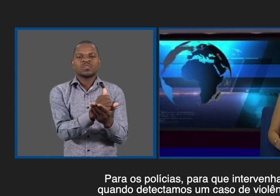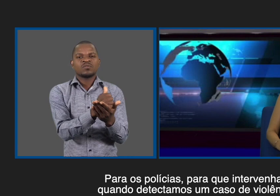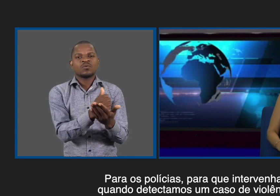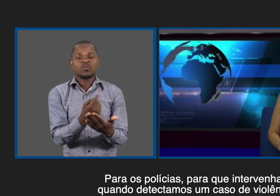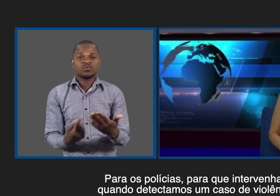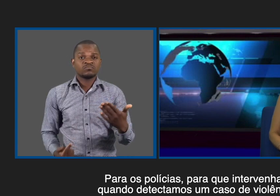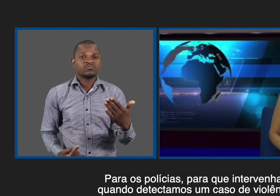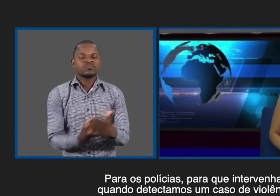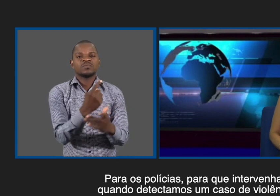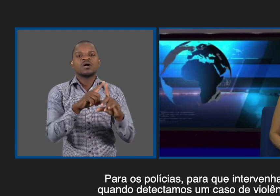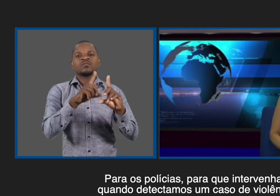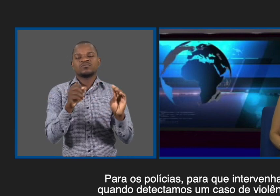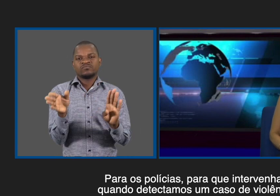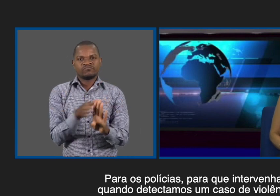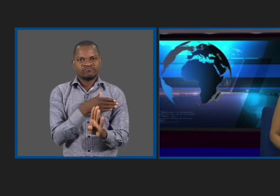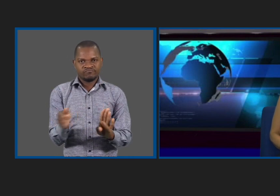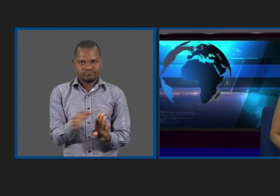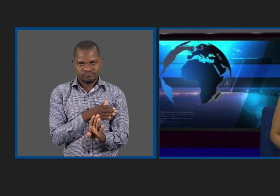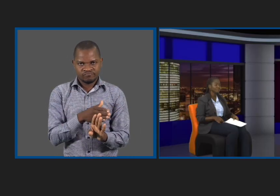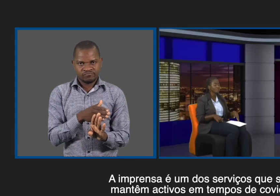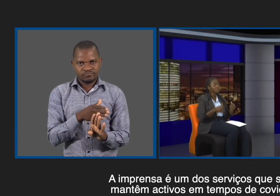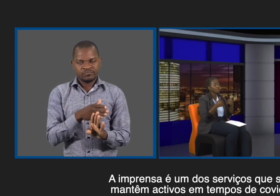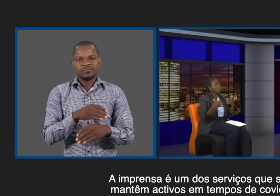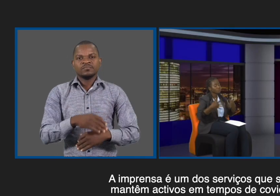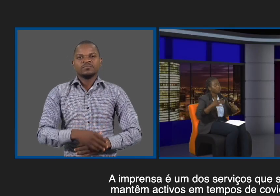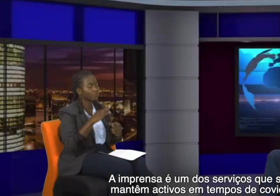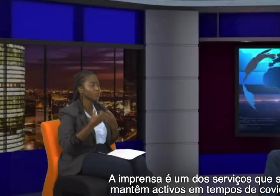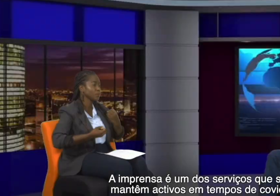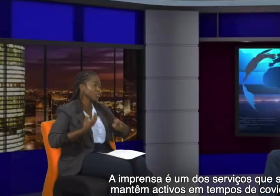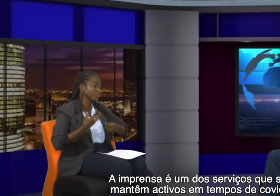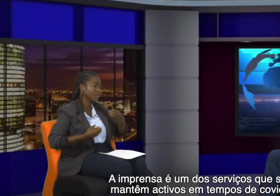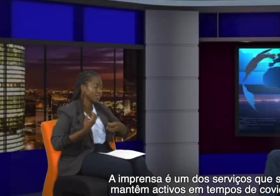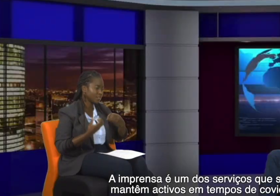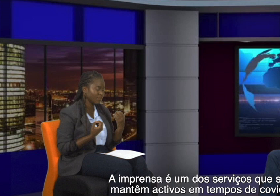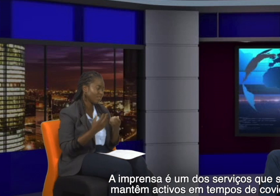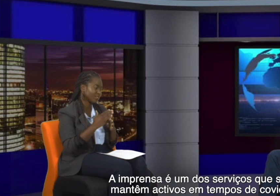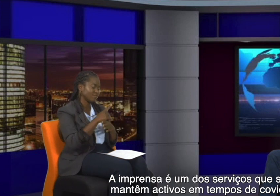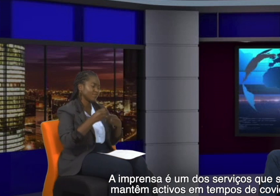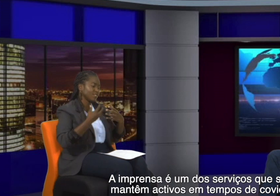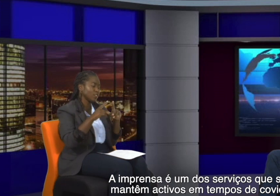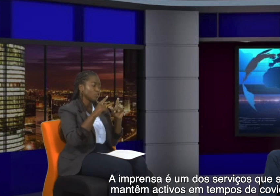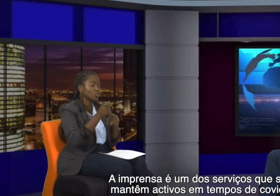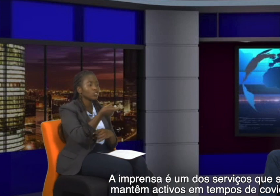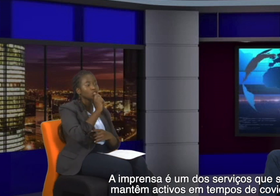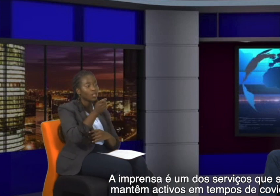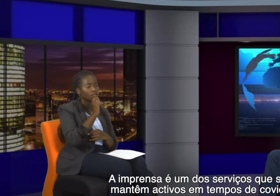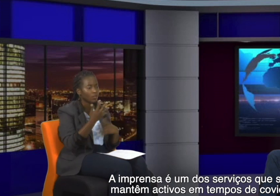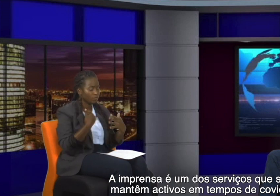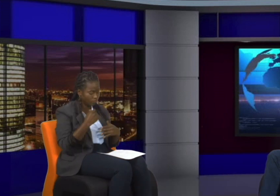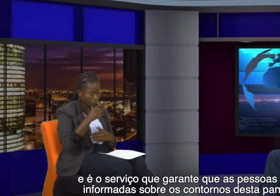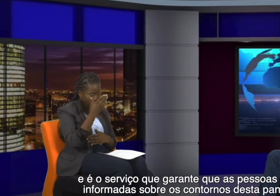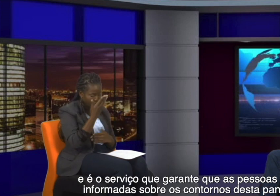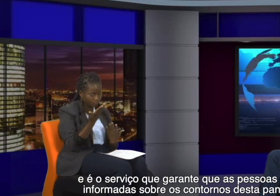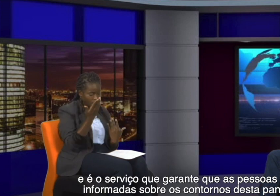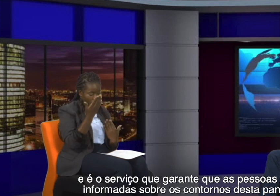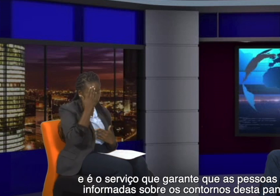quando detectamos um caso de violência. A imprensa é dos serviços que se mantém ativos em tempos de